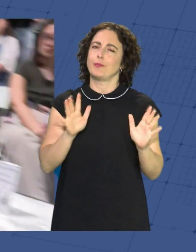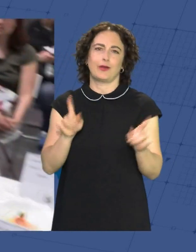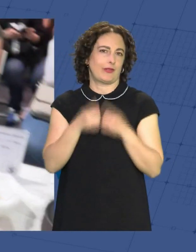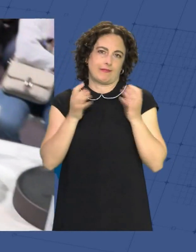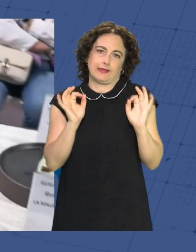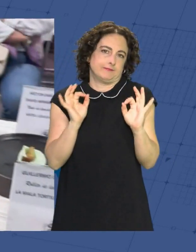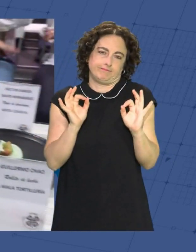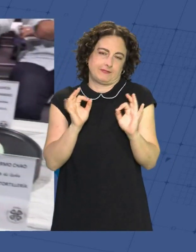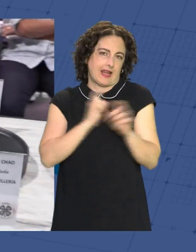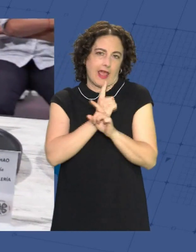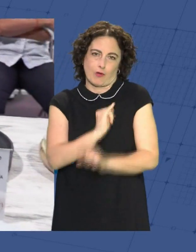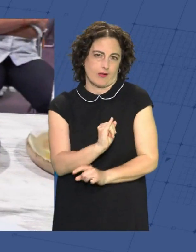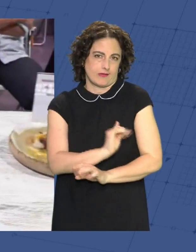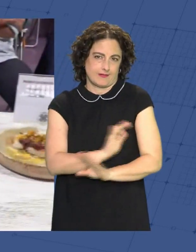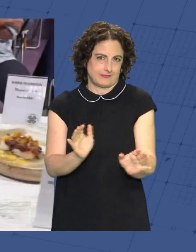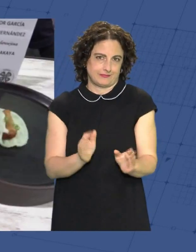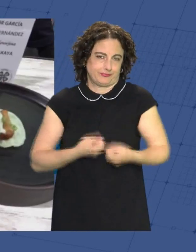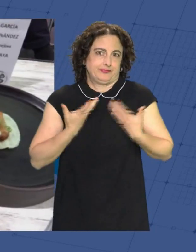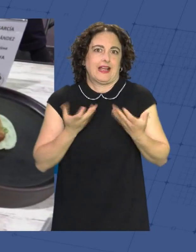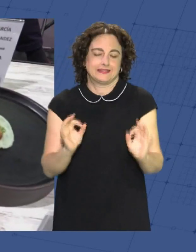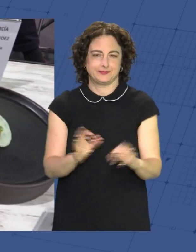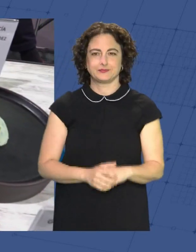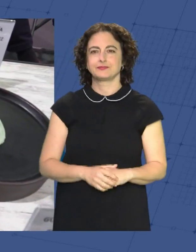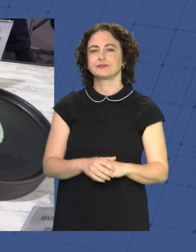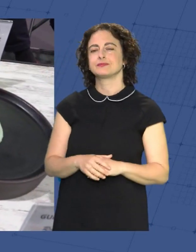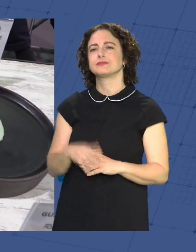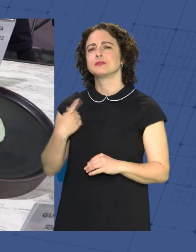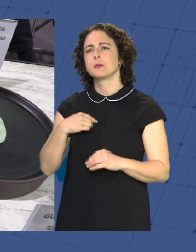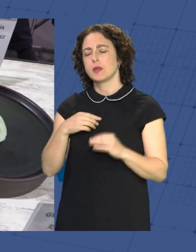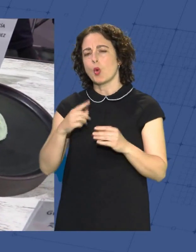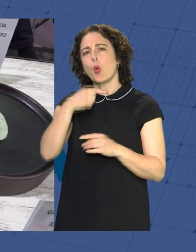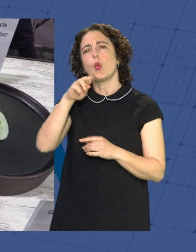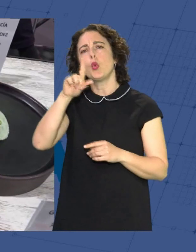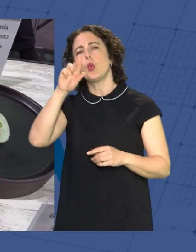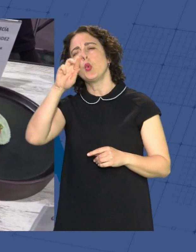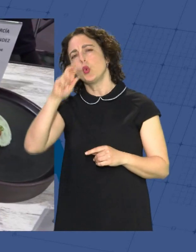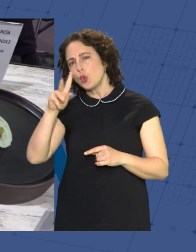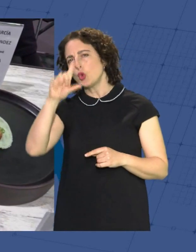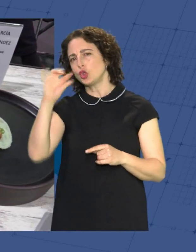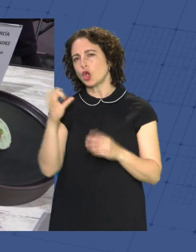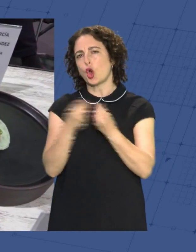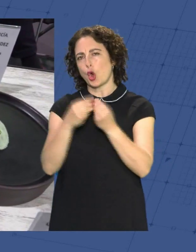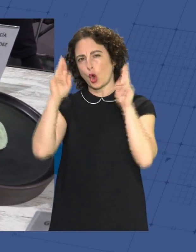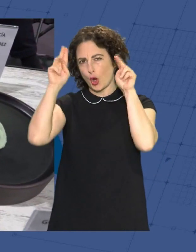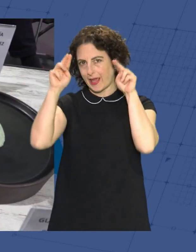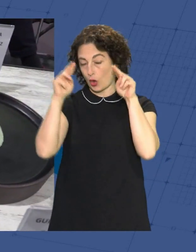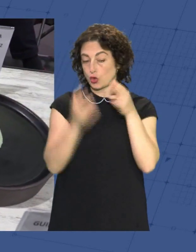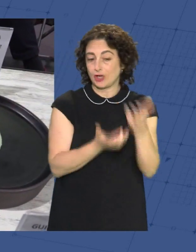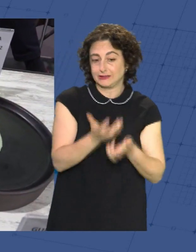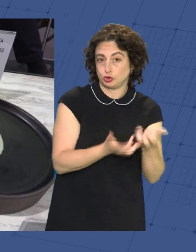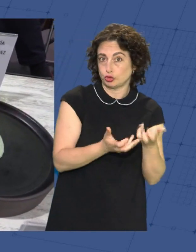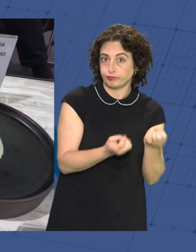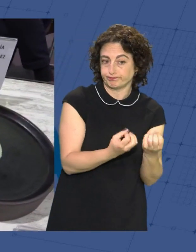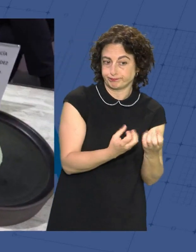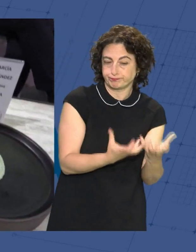indiscutible que los nervios afloren siempre. Es unos raviolis de gurullos con conejos. Está hecho el guiso de los gurullos y